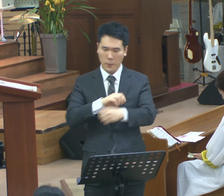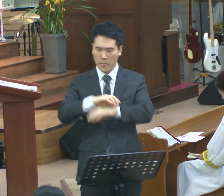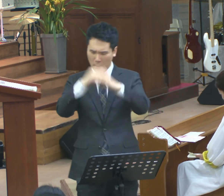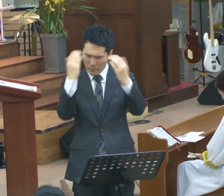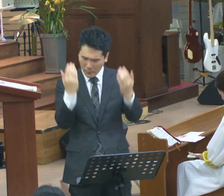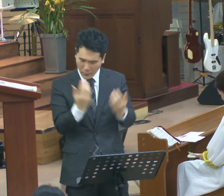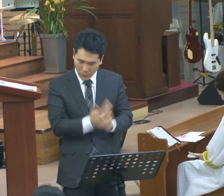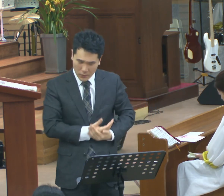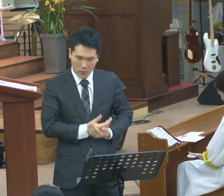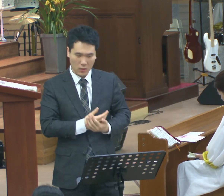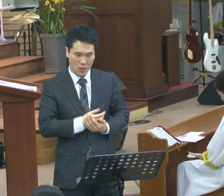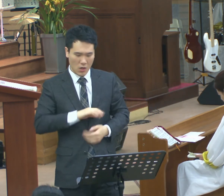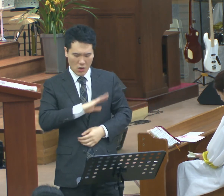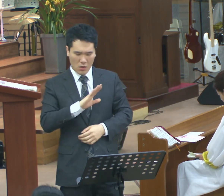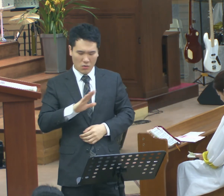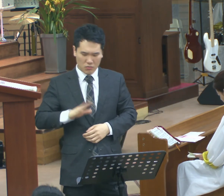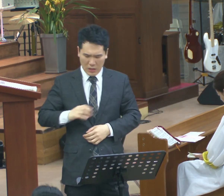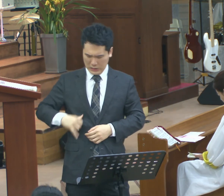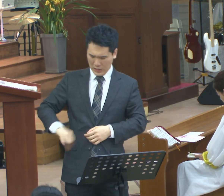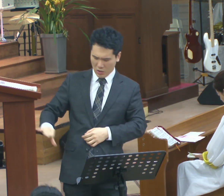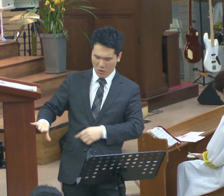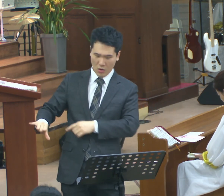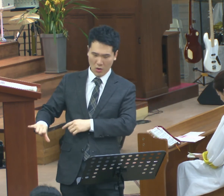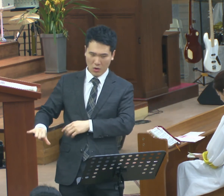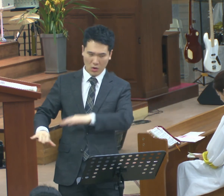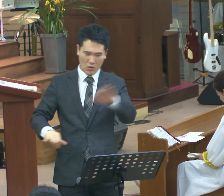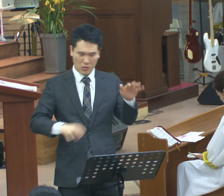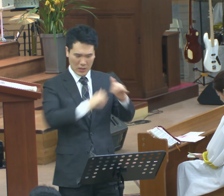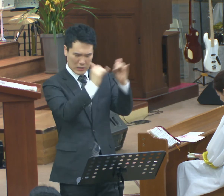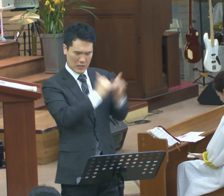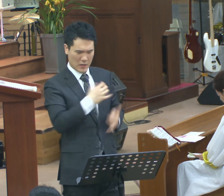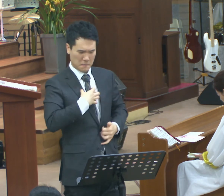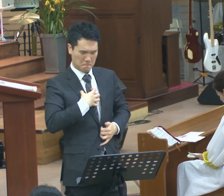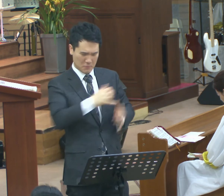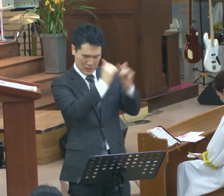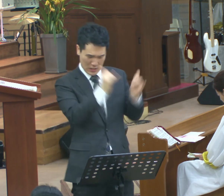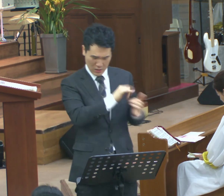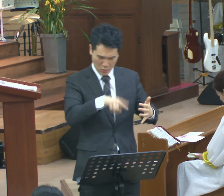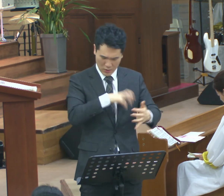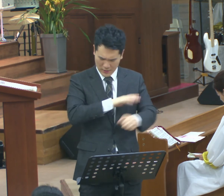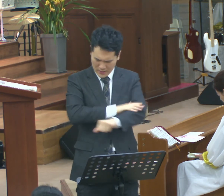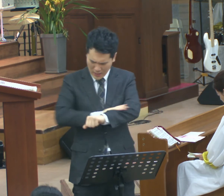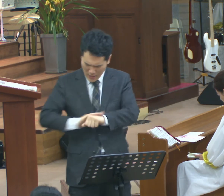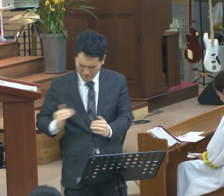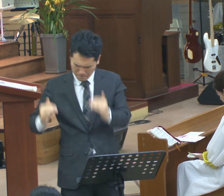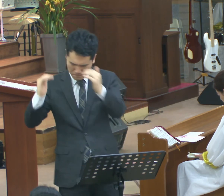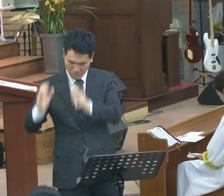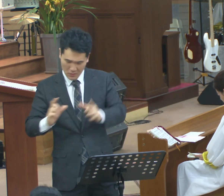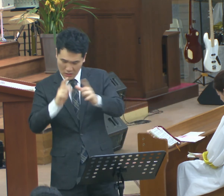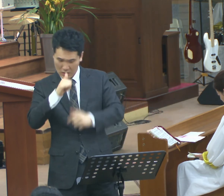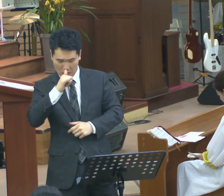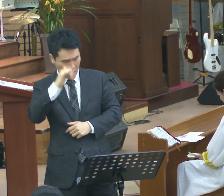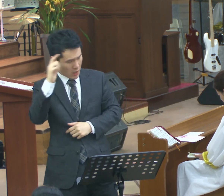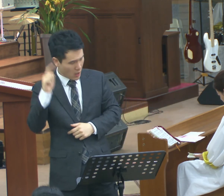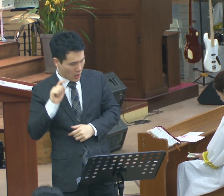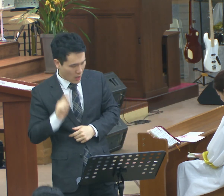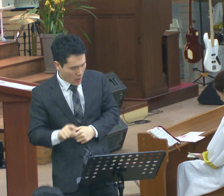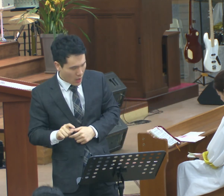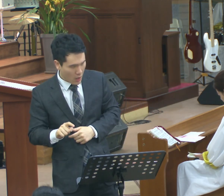우리 자녀들이 과연 이 거친 세상을 살 수 있을까 하는 무서운 얘기들이 계속 쏟아지고 있어요. 홍수와 같이 쏟아지고